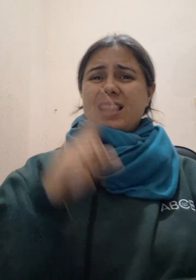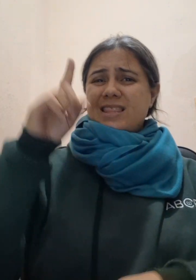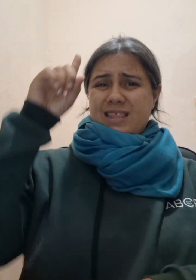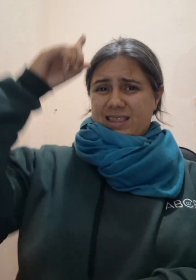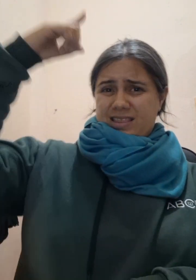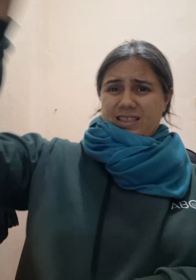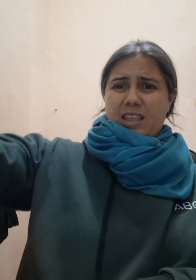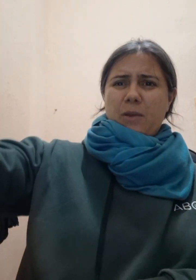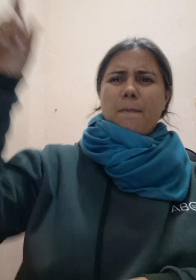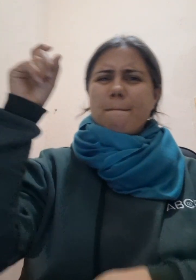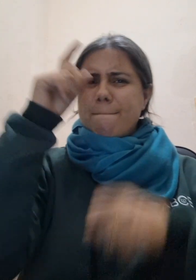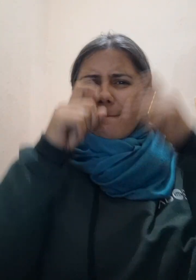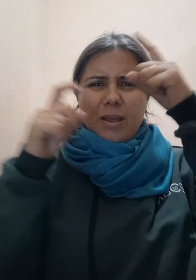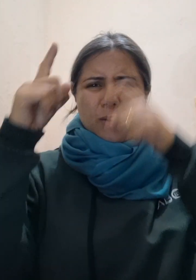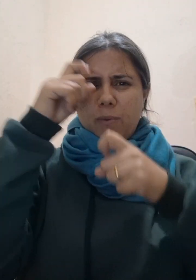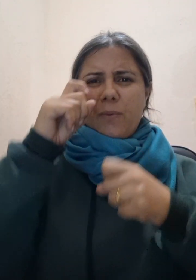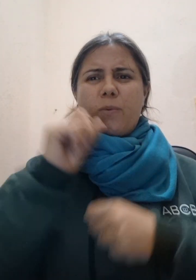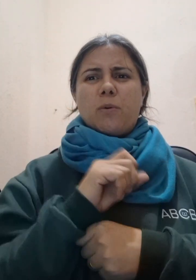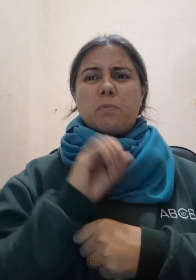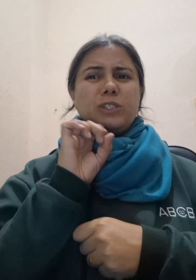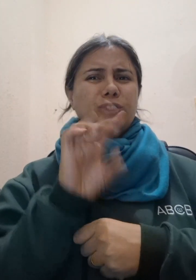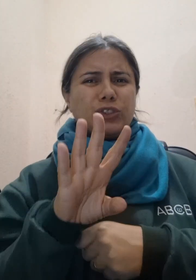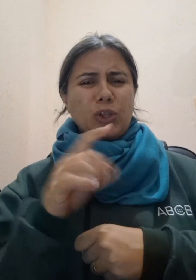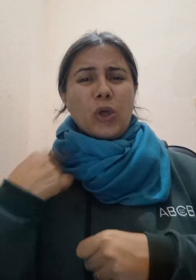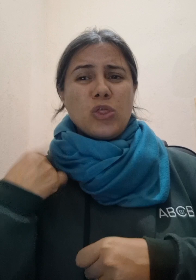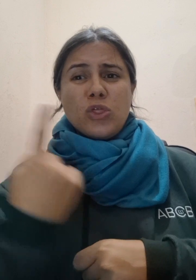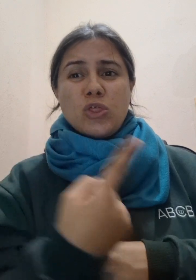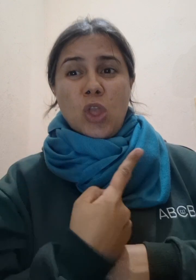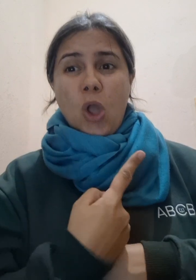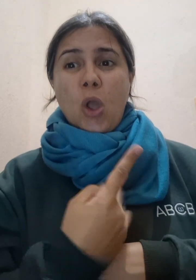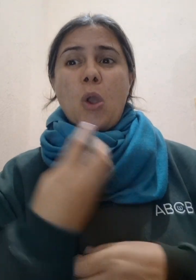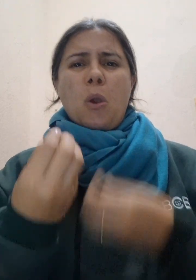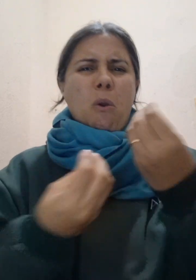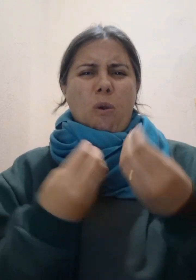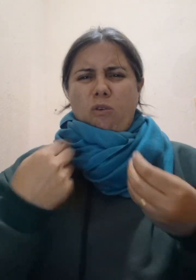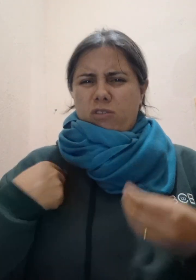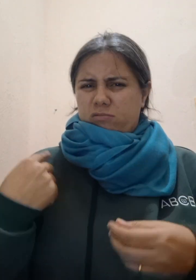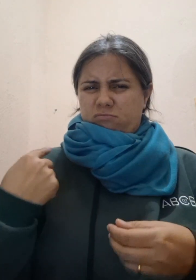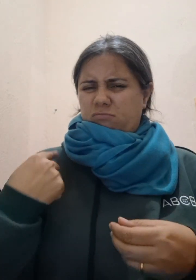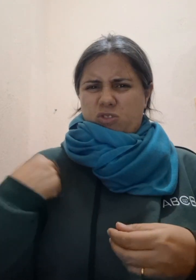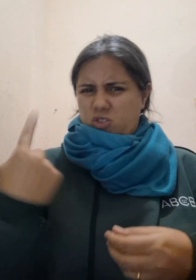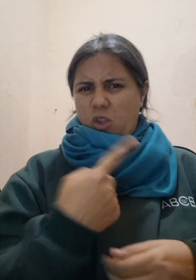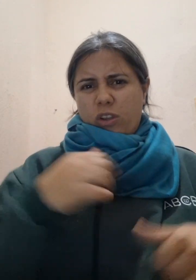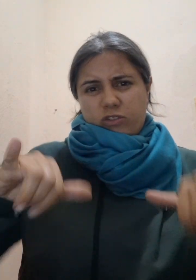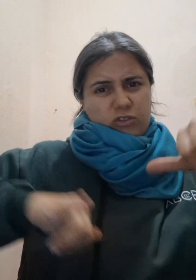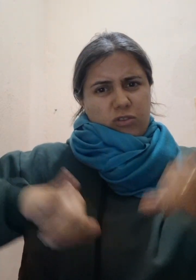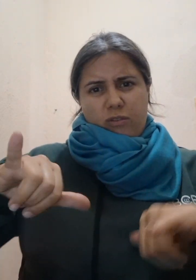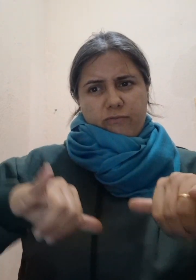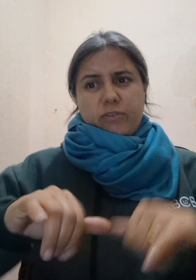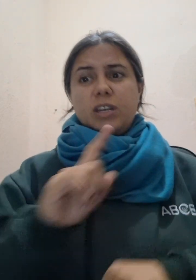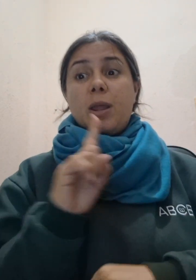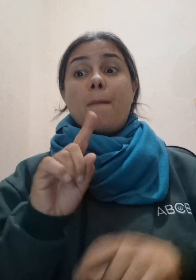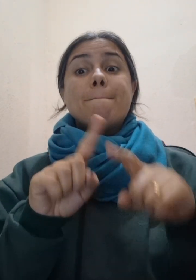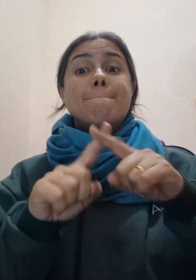Tudo fica ruim, né? Deus não se preocupa só de como a gente